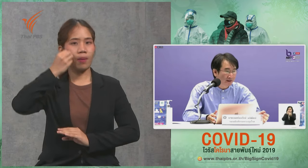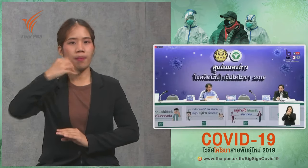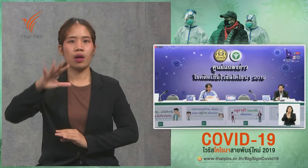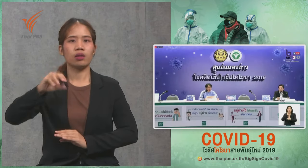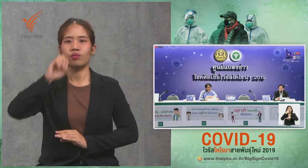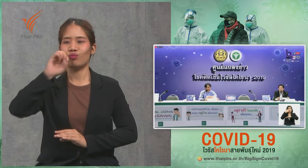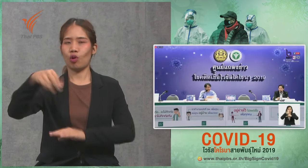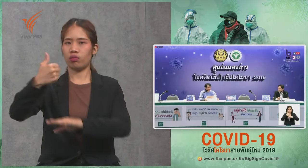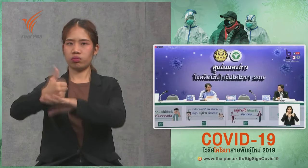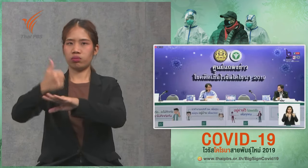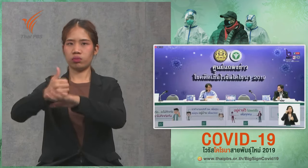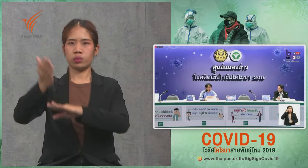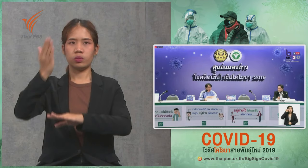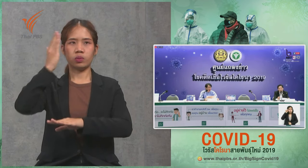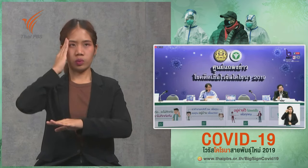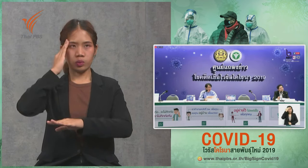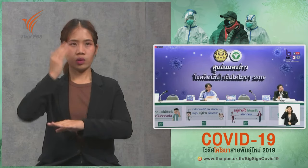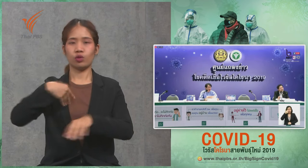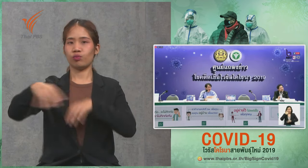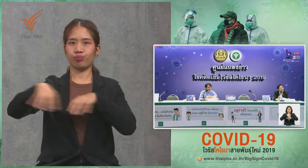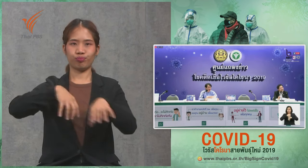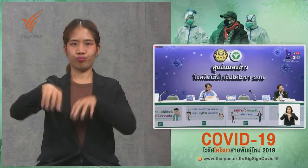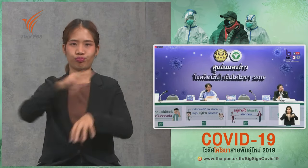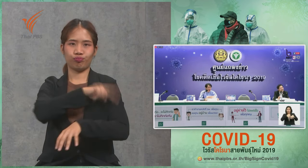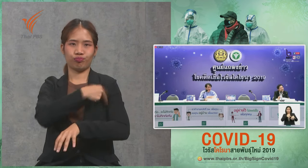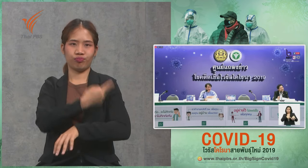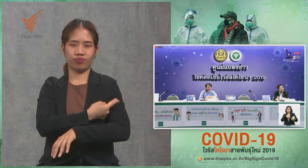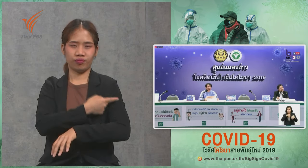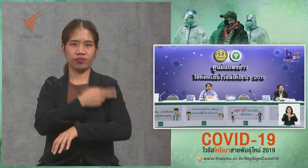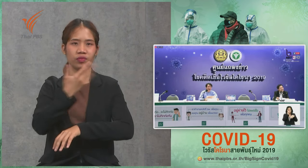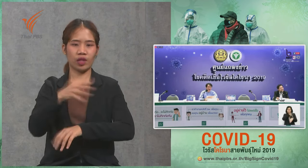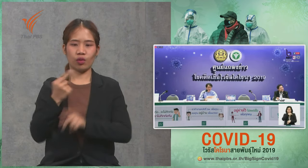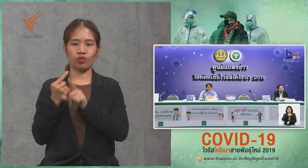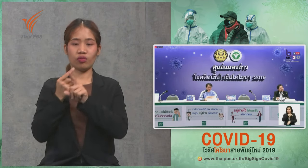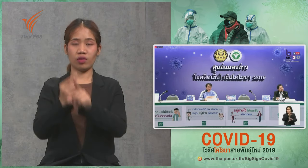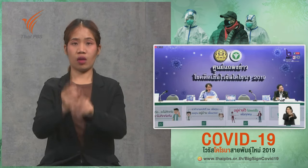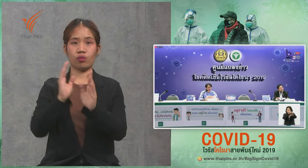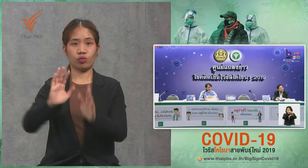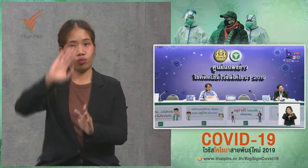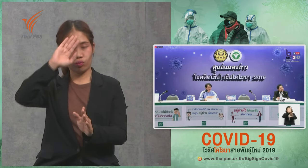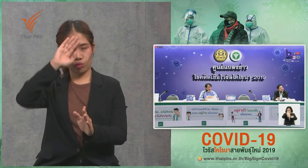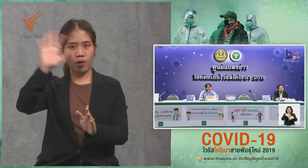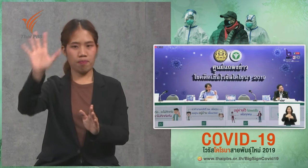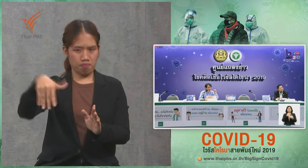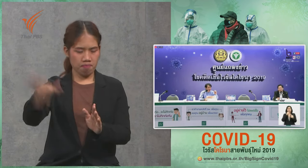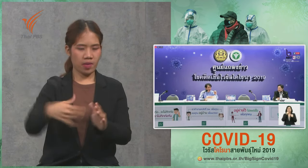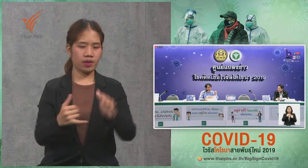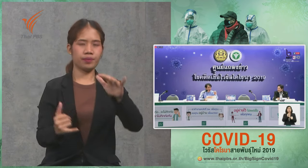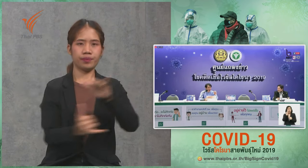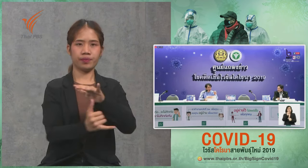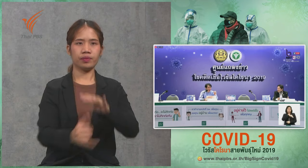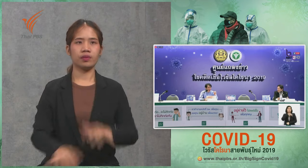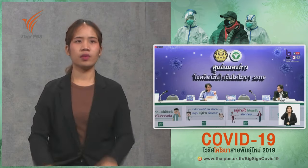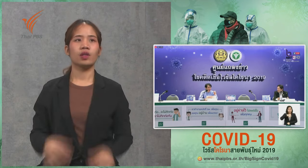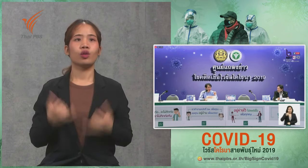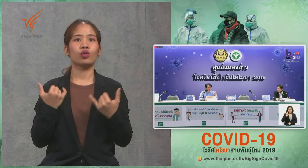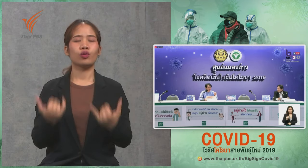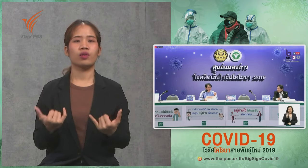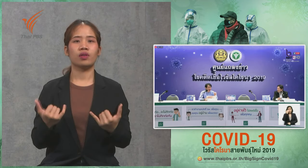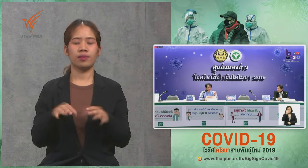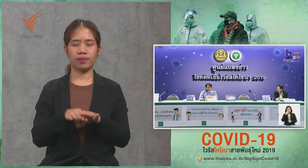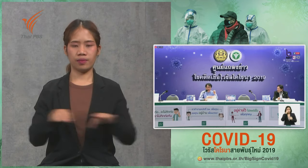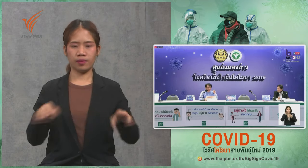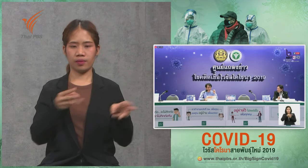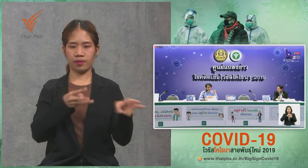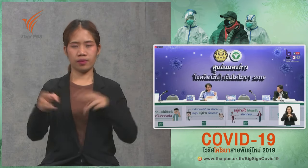ครับเดี๋ยวท่านอธิบดีจะไปจัดการกับโรงพยาบาลแล้วก็จะตามคนไข้เนี่ยเข้าโรงพยาบาลนะครับตอนนี้มาตรฐานการรักษาของประเทศ